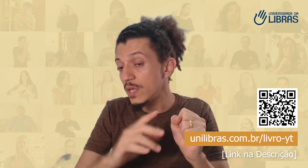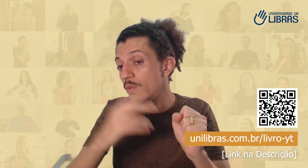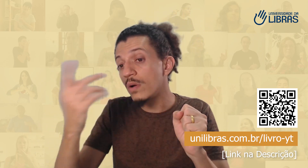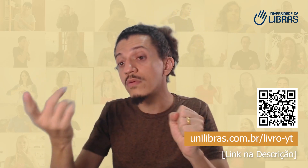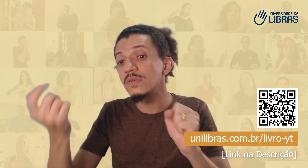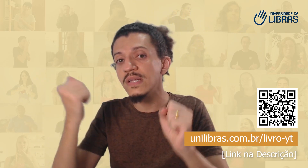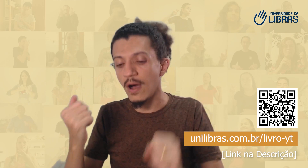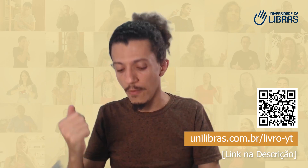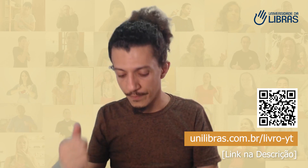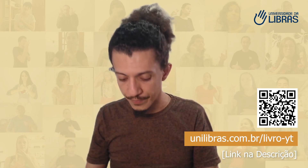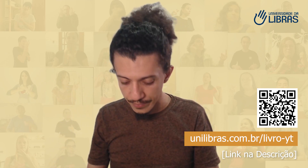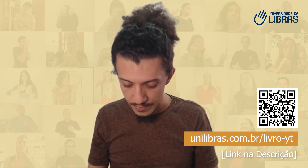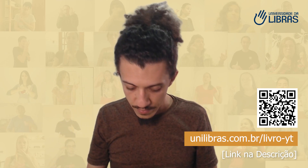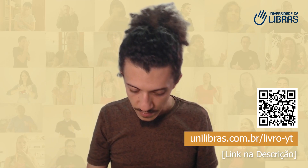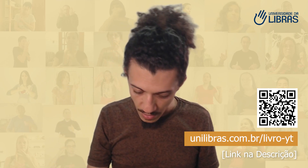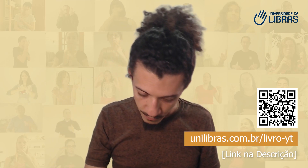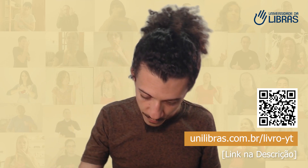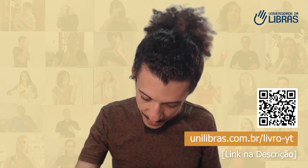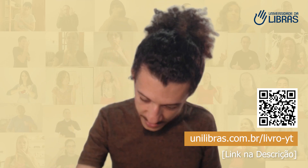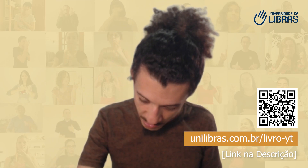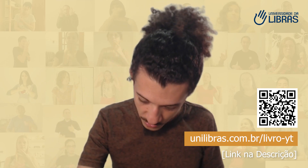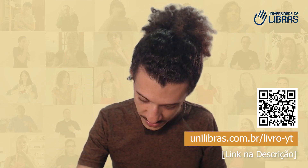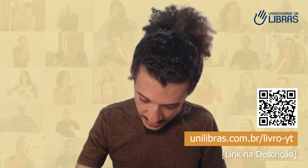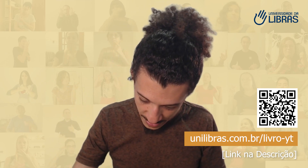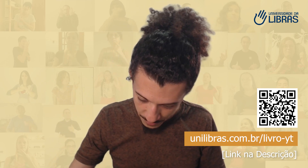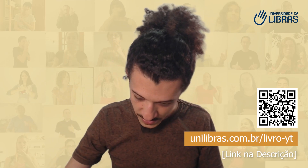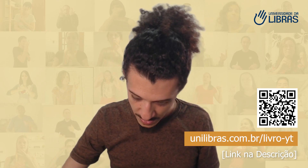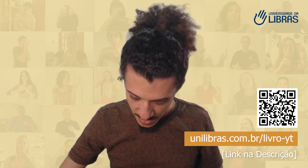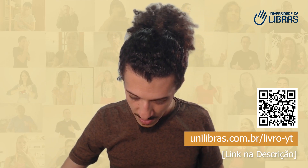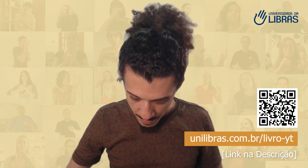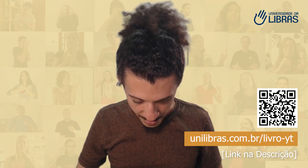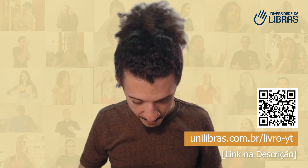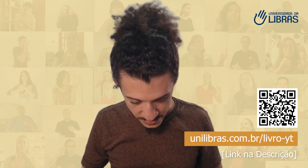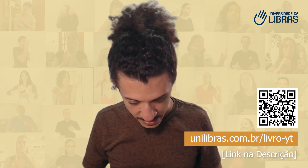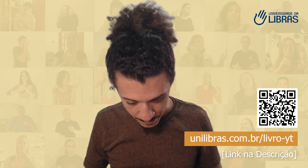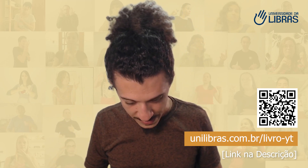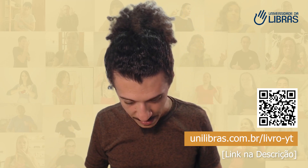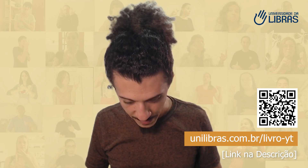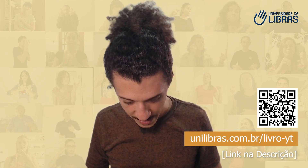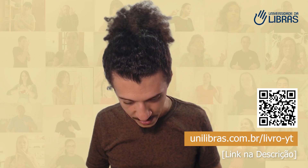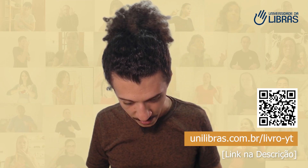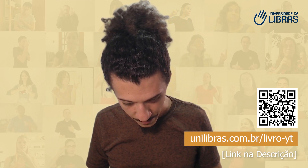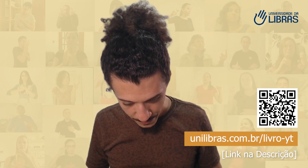que um outro sinal. Vou ver aqui alguns exemplos para você perceber aqui, ó.